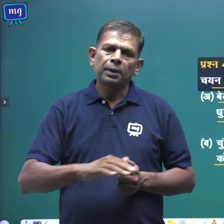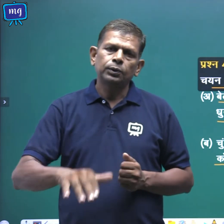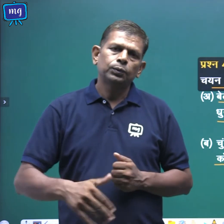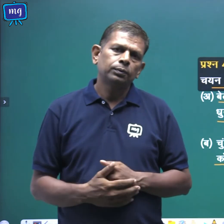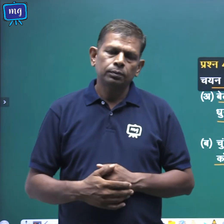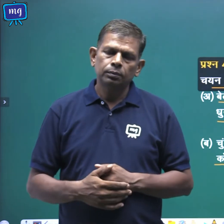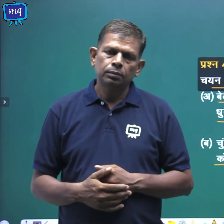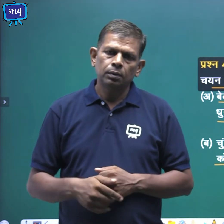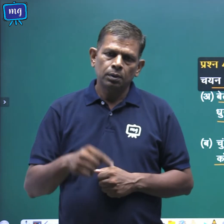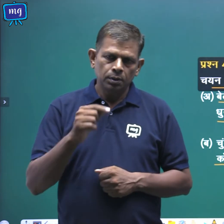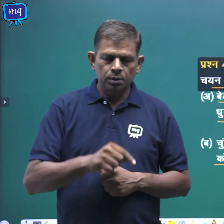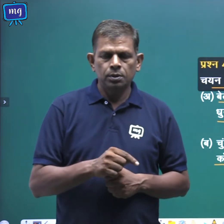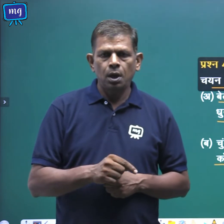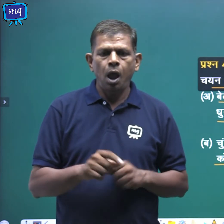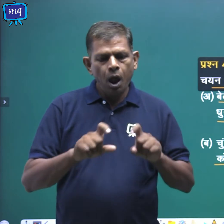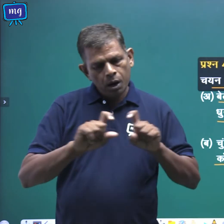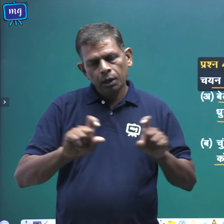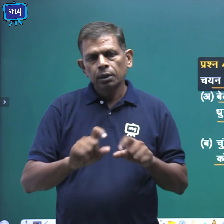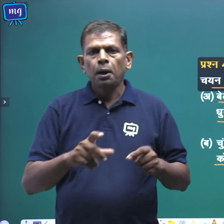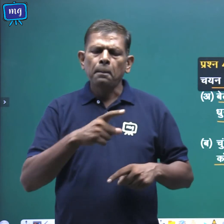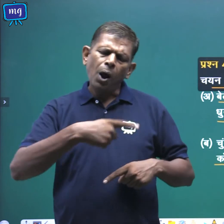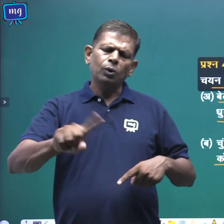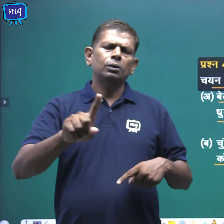बच्चों, यह कथन बिल्कुल सही है,